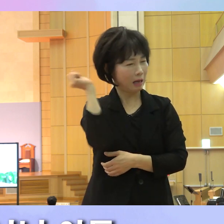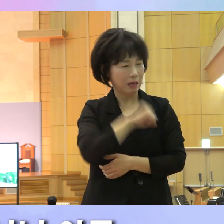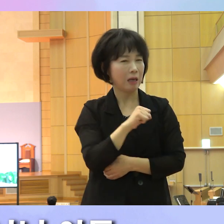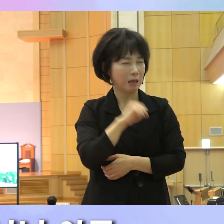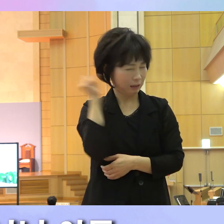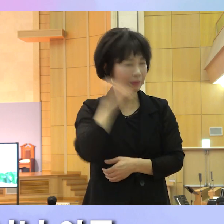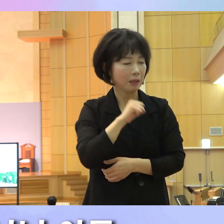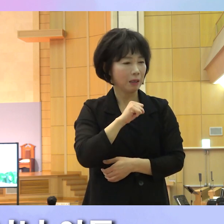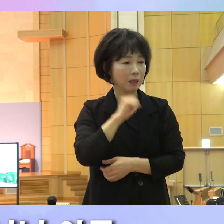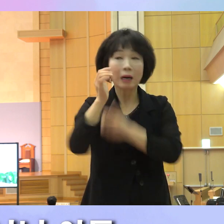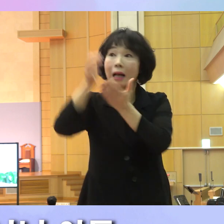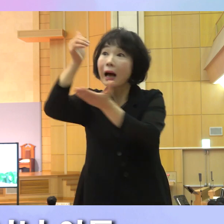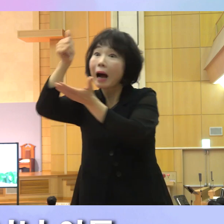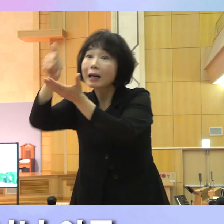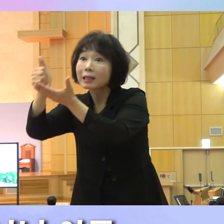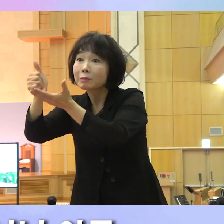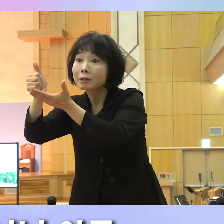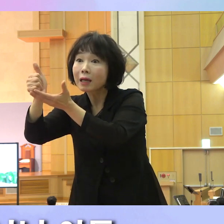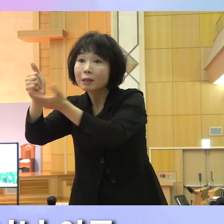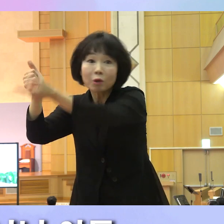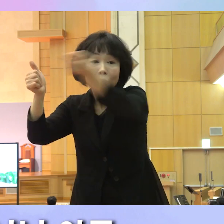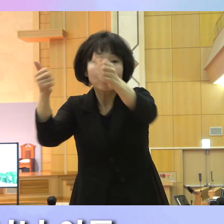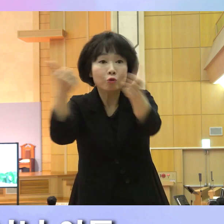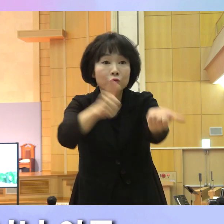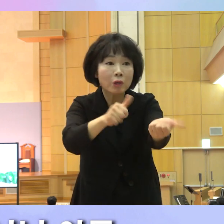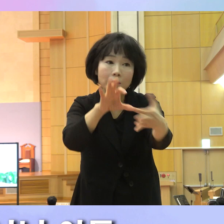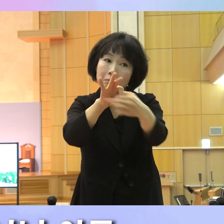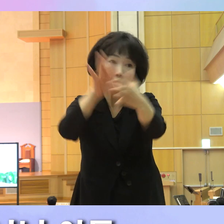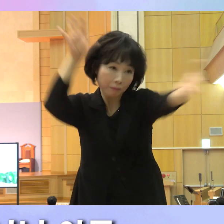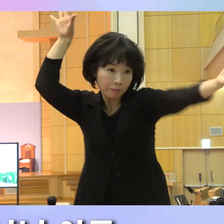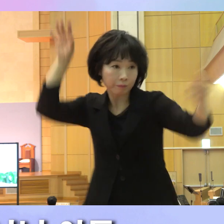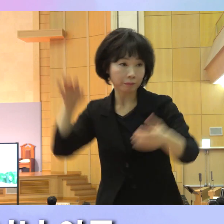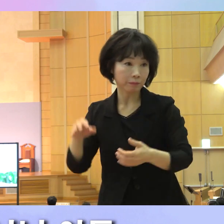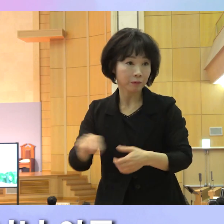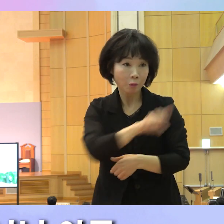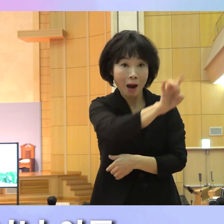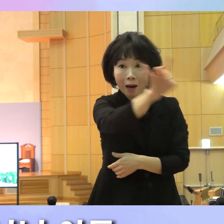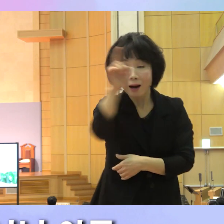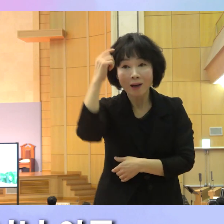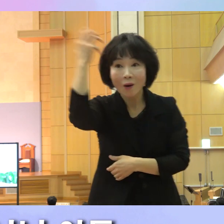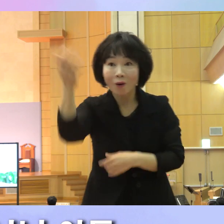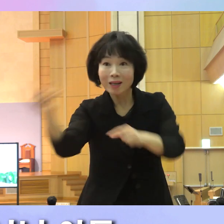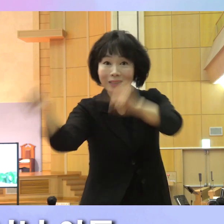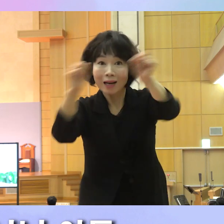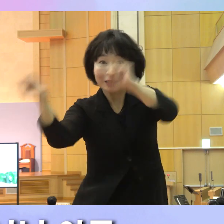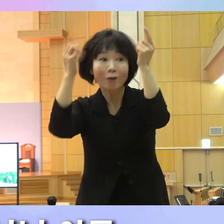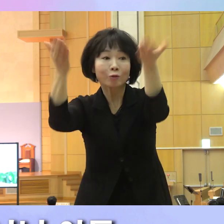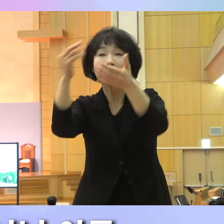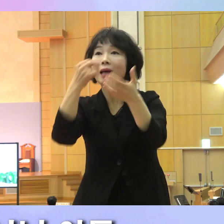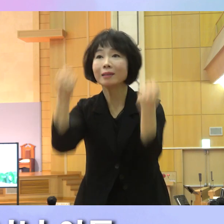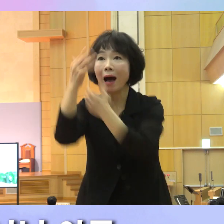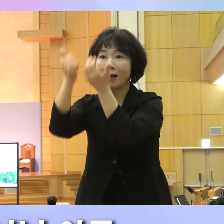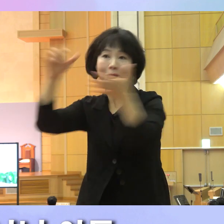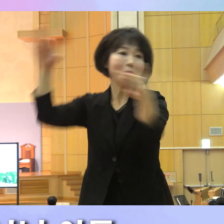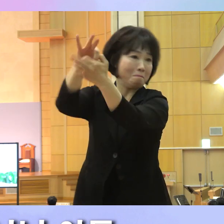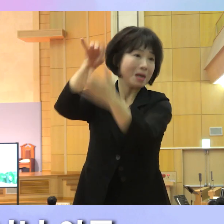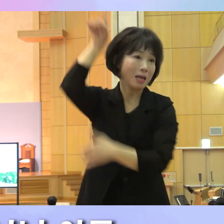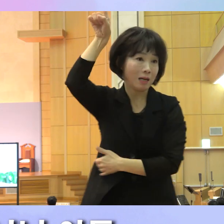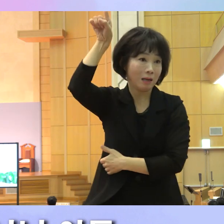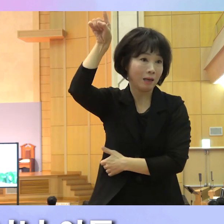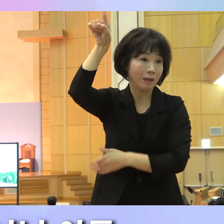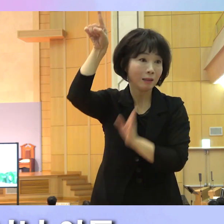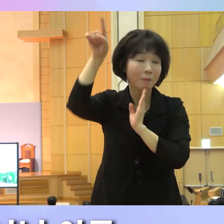하나님이 죽은 자의 하나님이 아니고 산 자의 하나님이니까 우리를 살리시는 하나님,